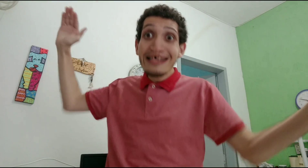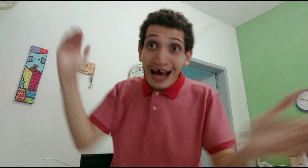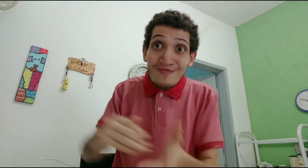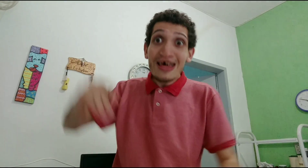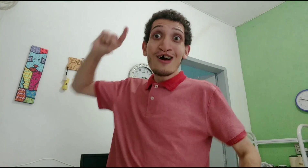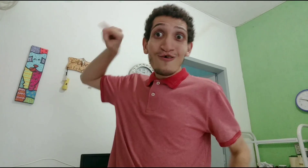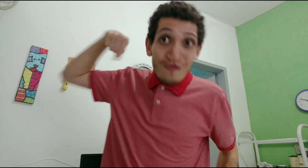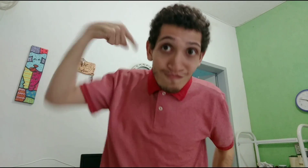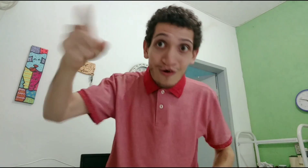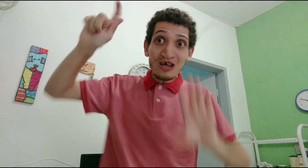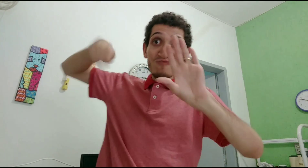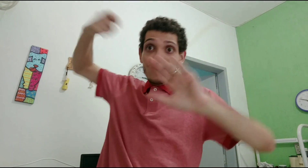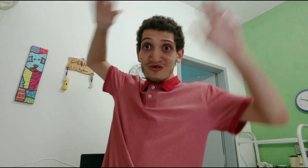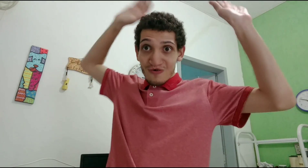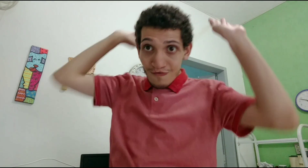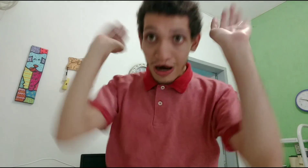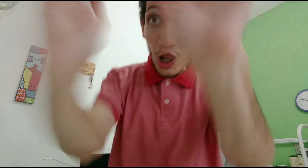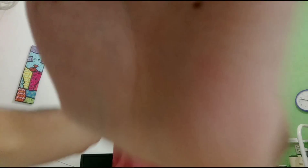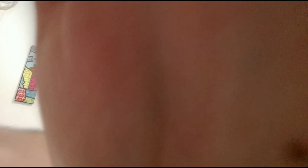e até o próximo vídeo. Falou!